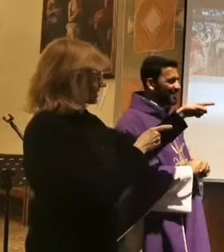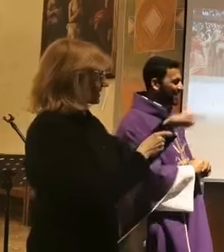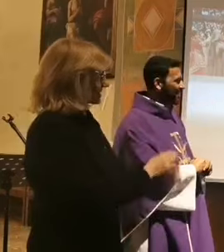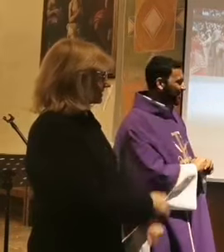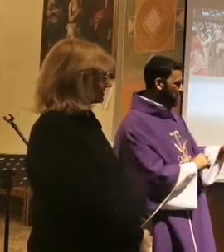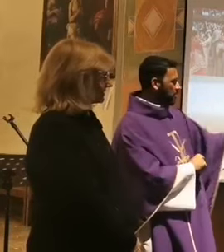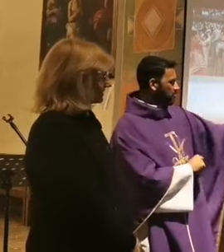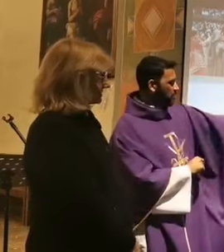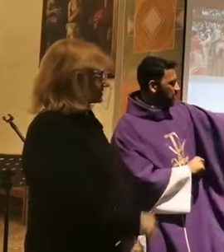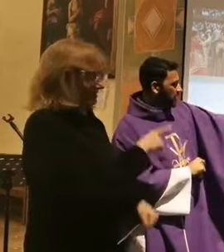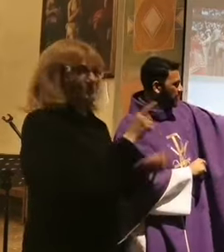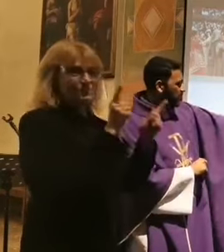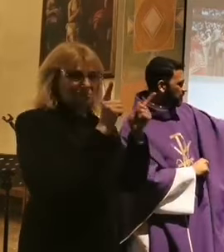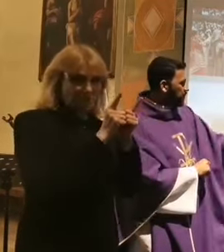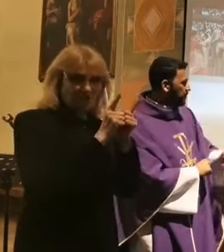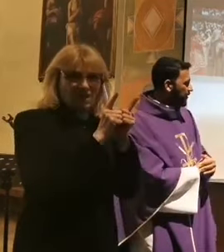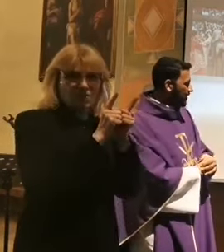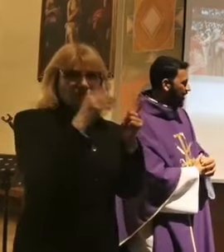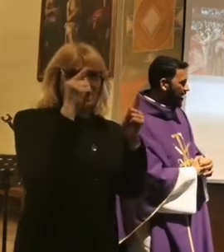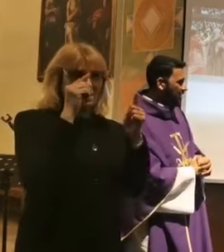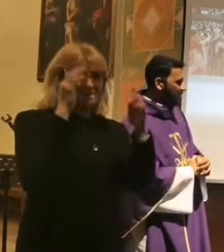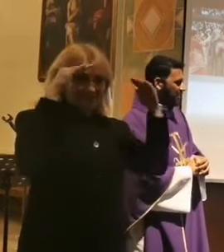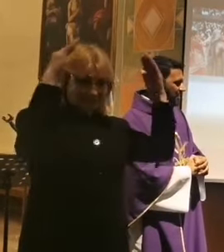Mater Teresa, Matka Teresa.